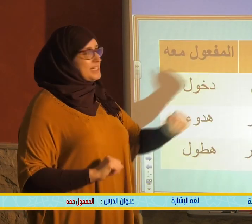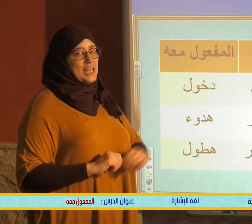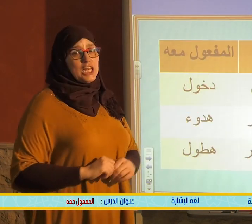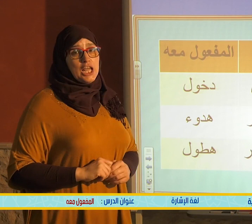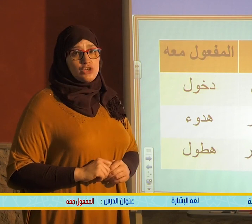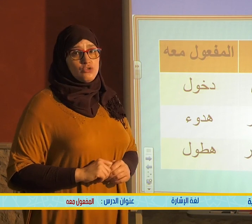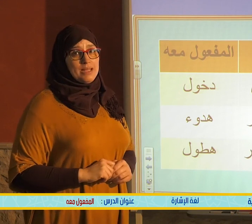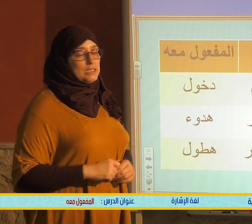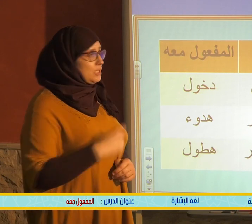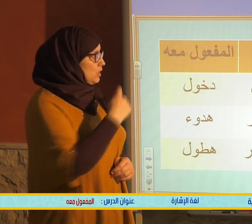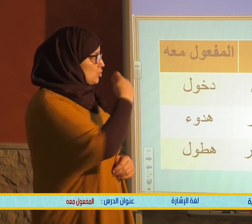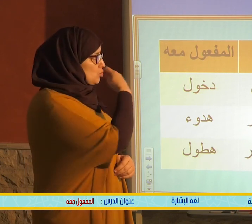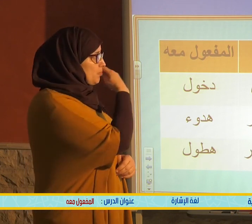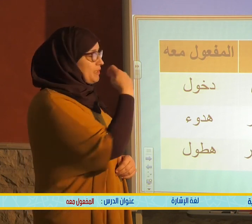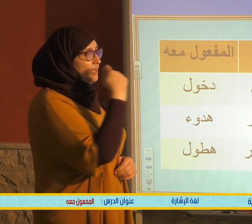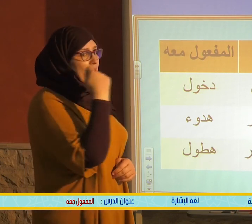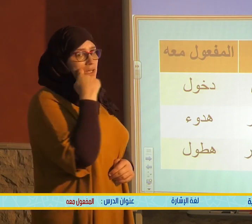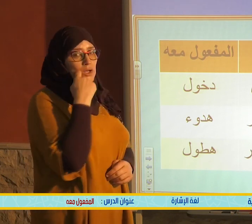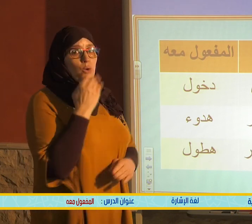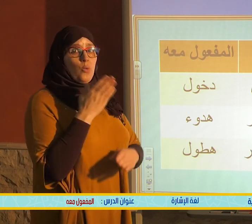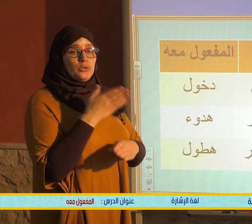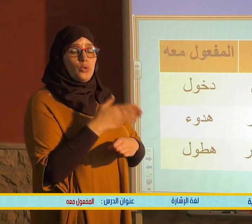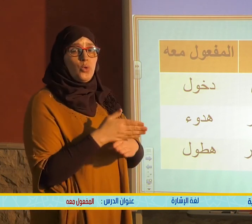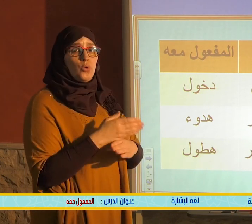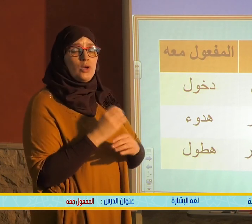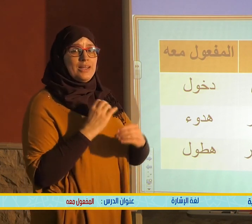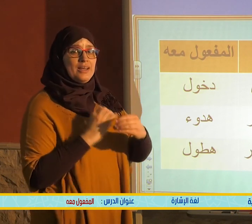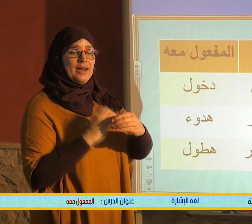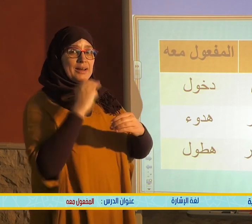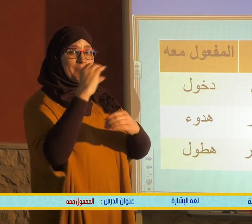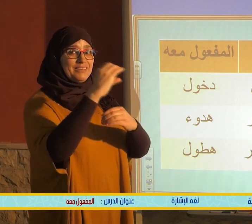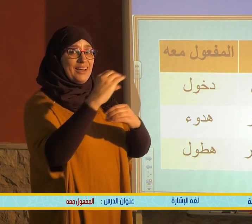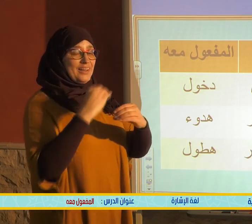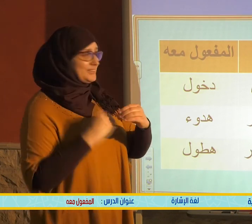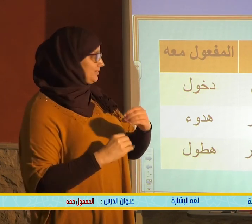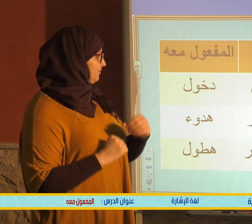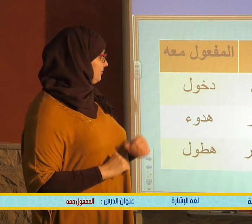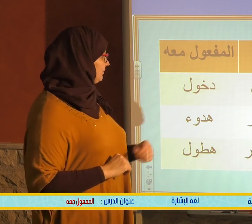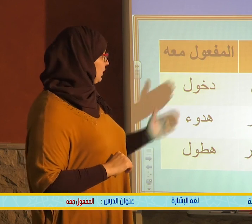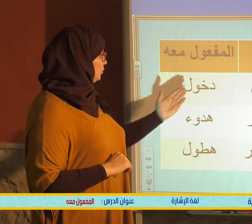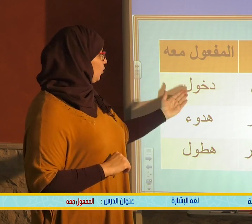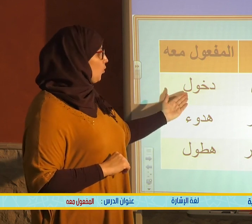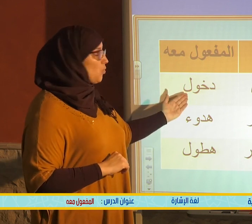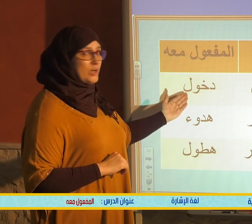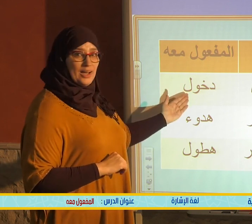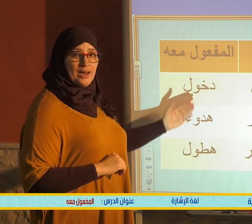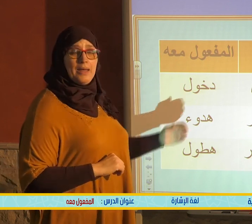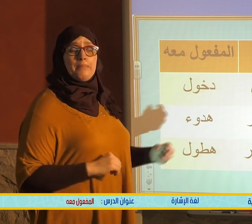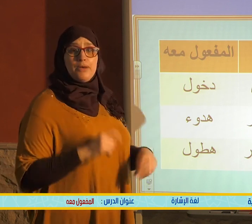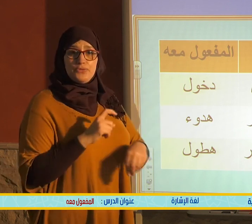مثال الجمل: صمنا ودخول رمضان. دخول